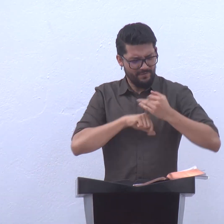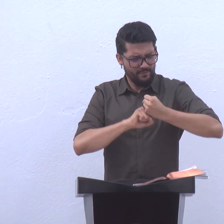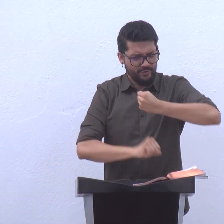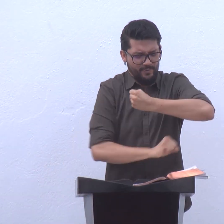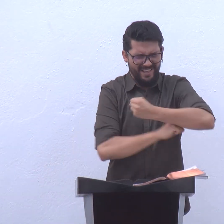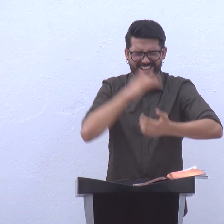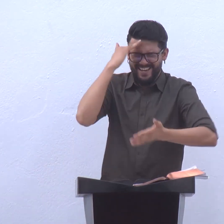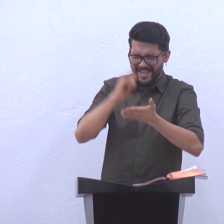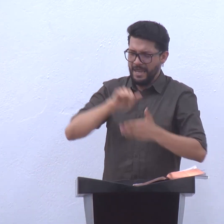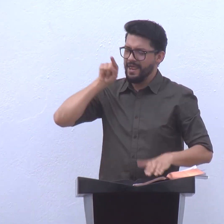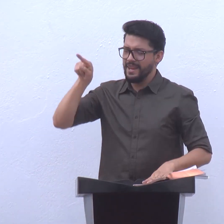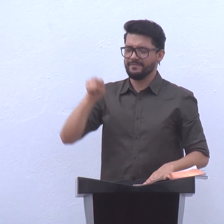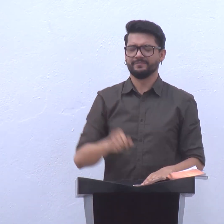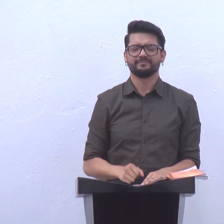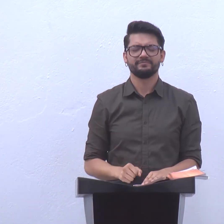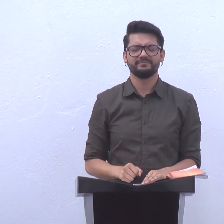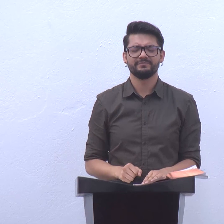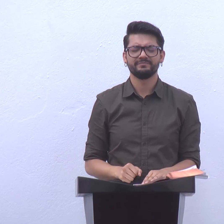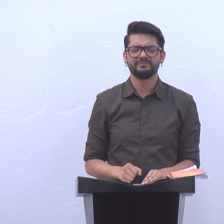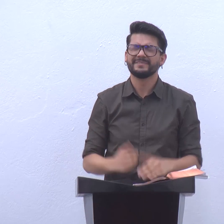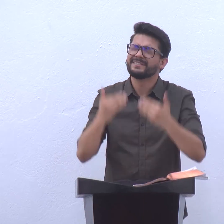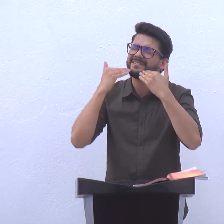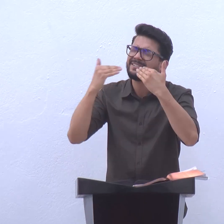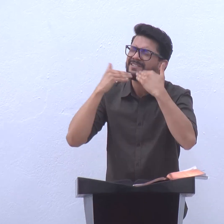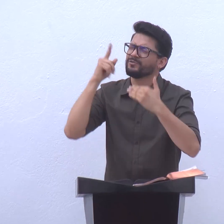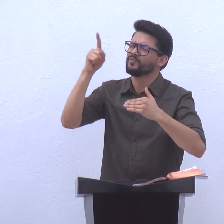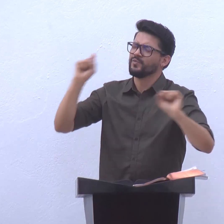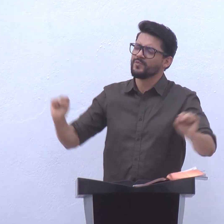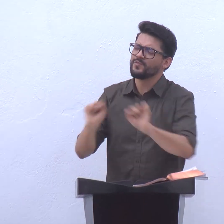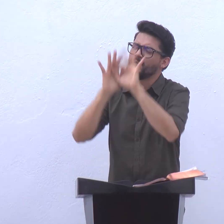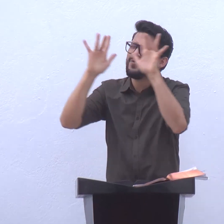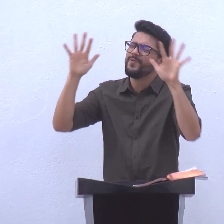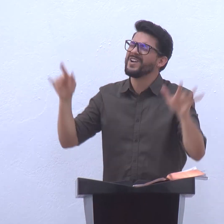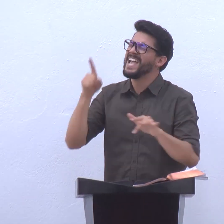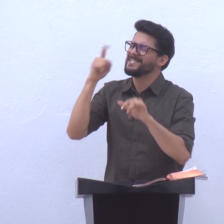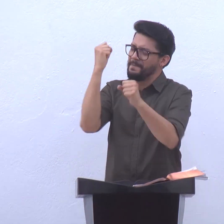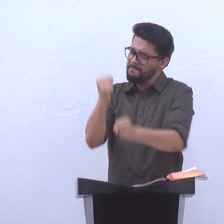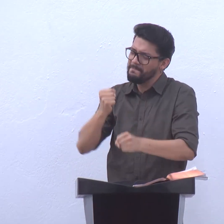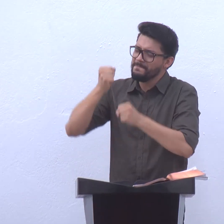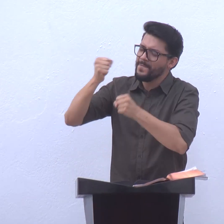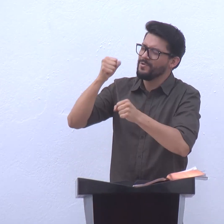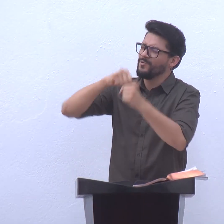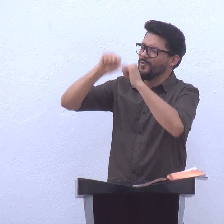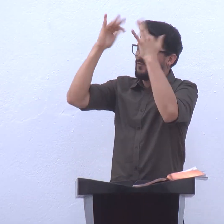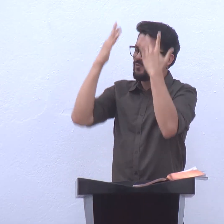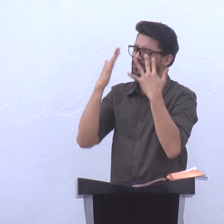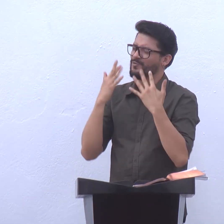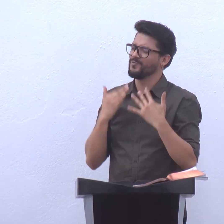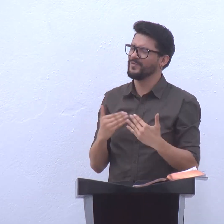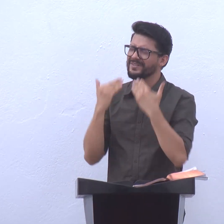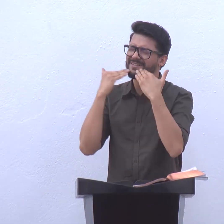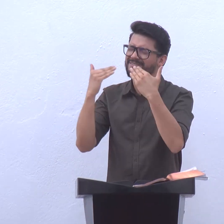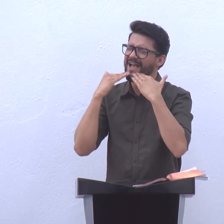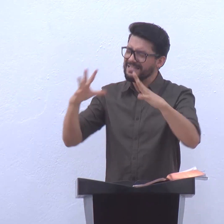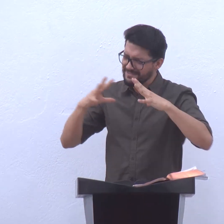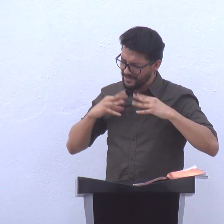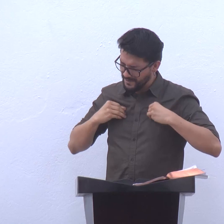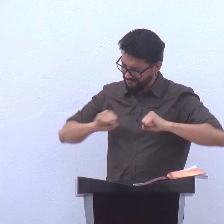los lomos, sino que su fundamento de vida será tu agua viva, tu Espíritu. Hoy te damos gloria. Llénanos,